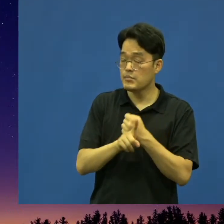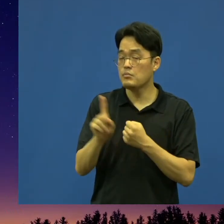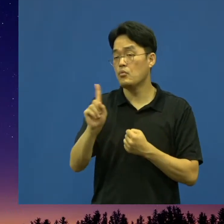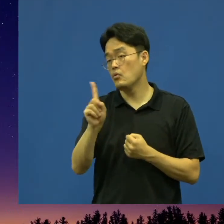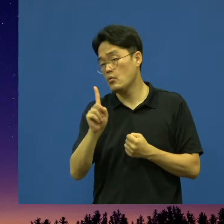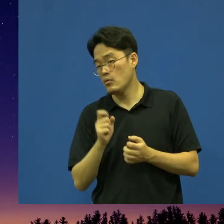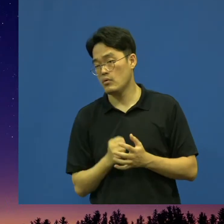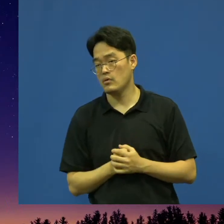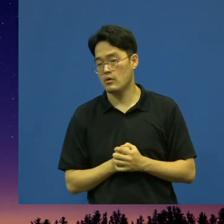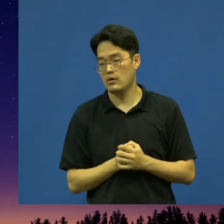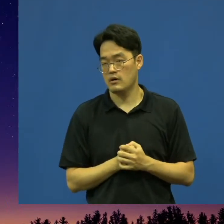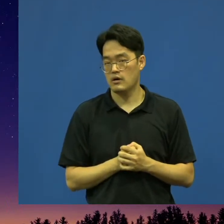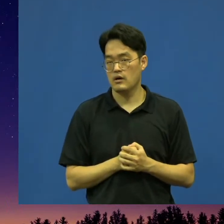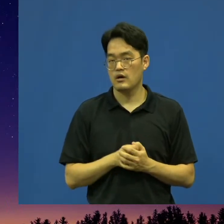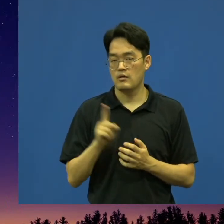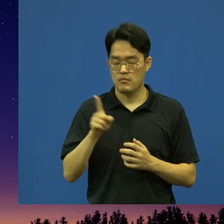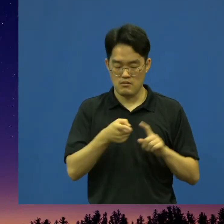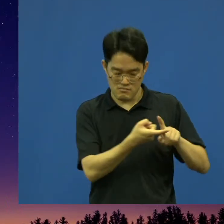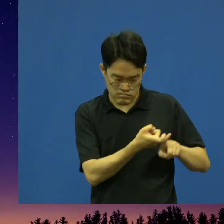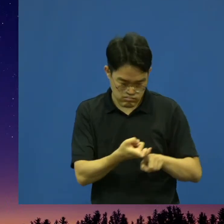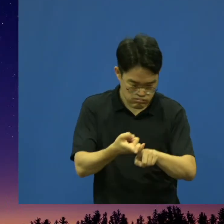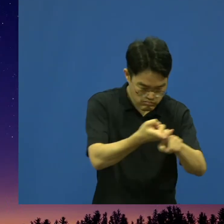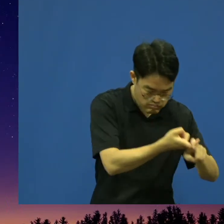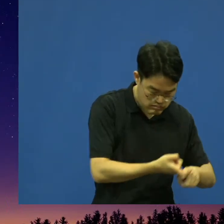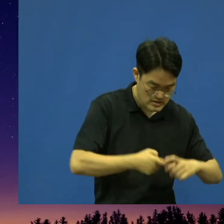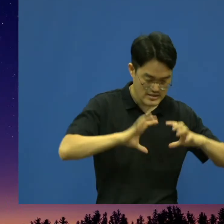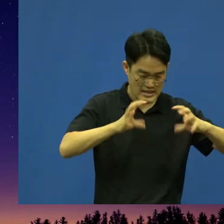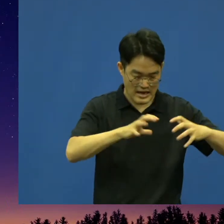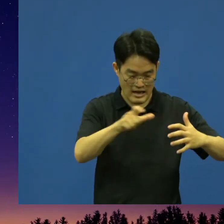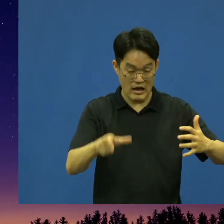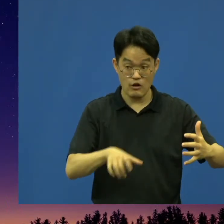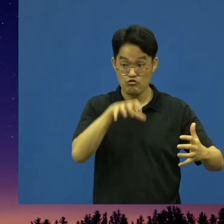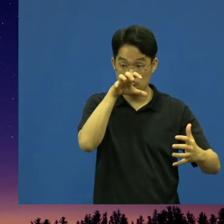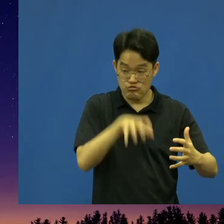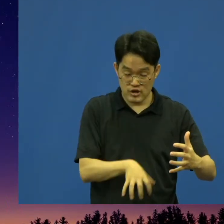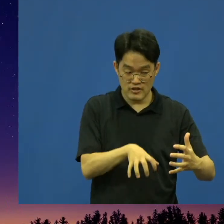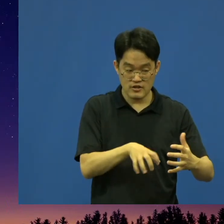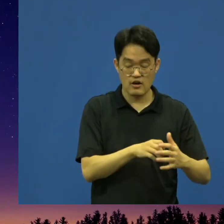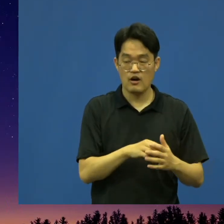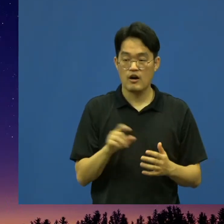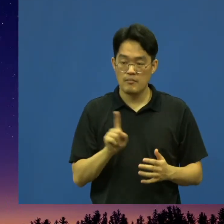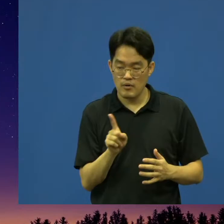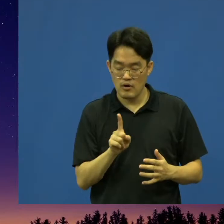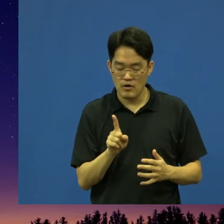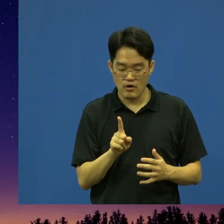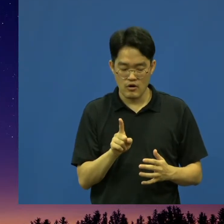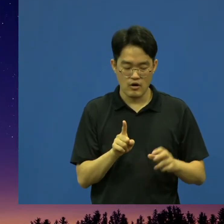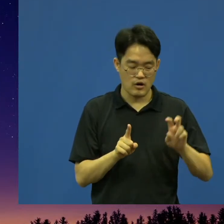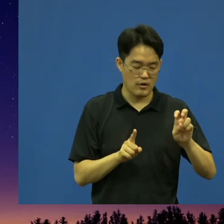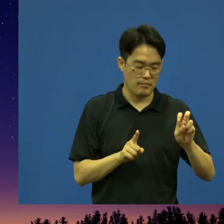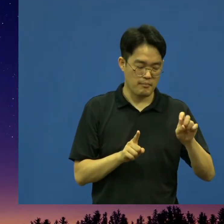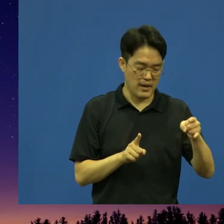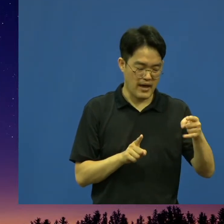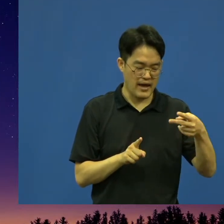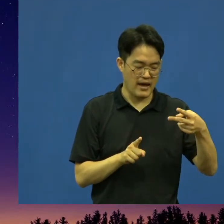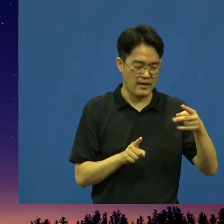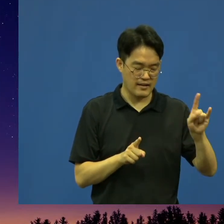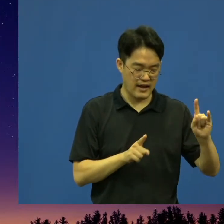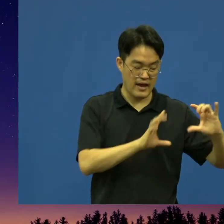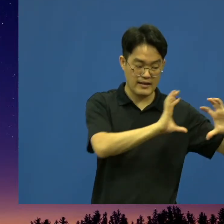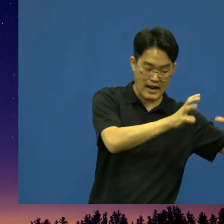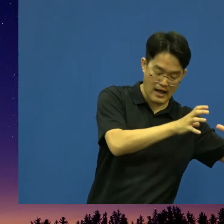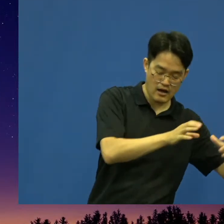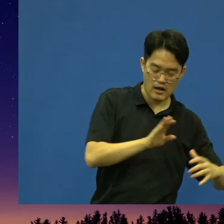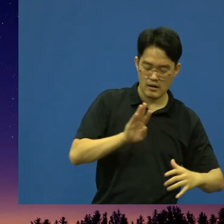해석하지만 연합국 중에서 메데보다 바사가 더 강한 것을 상징적으로 보여주면서 이